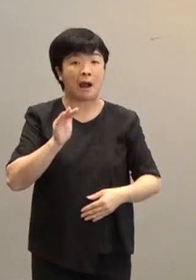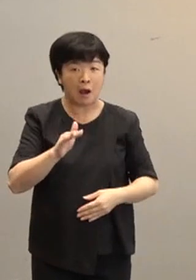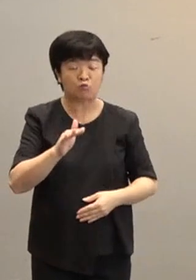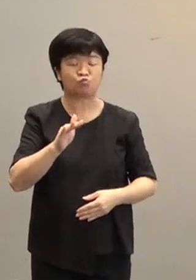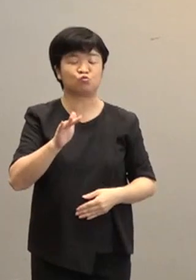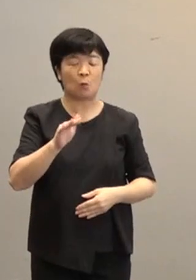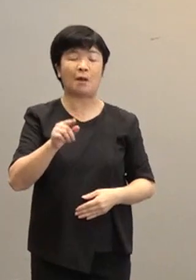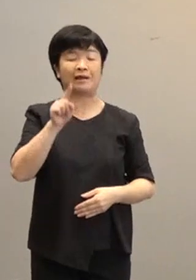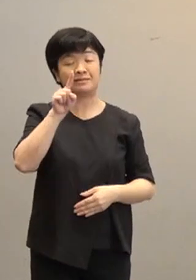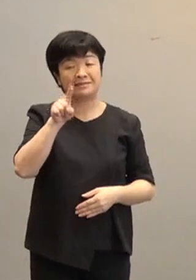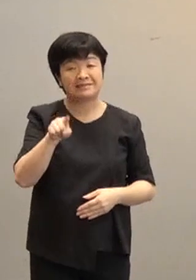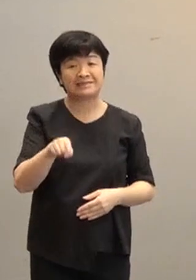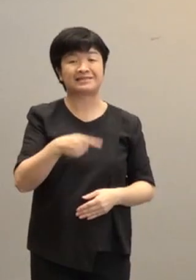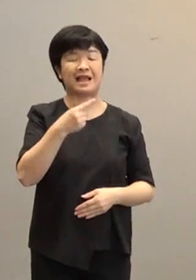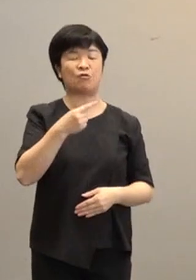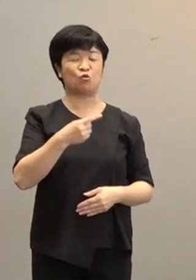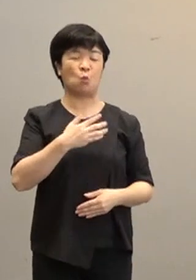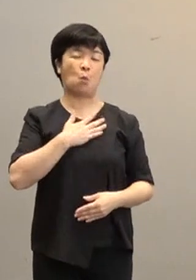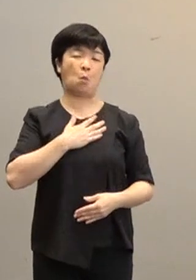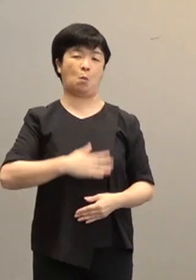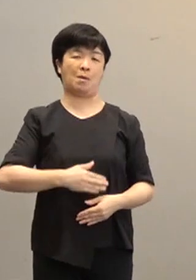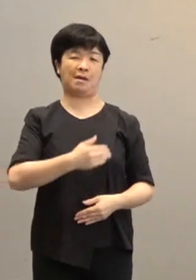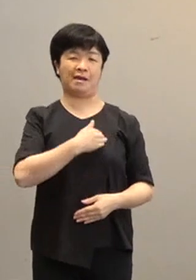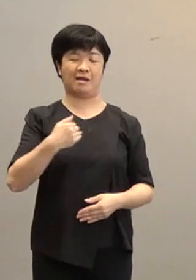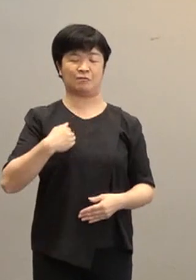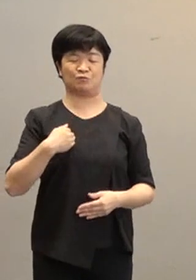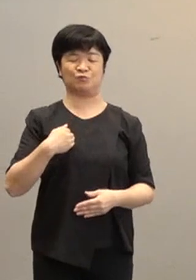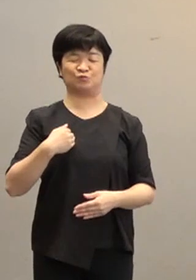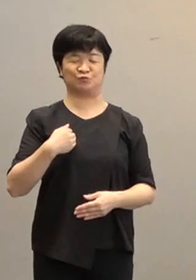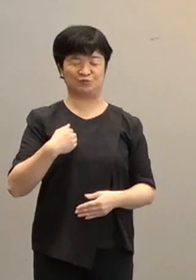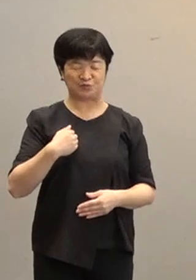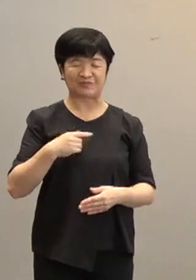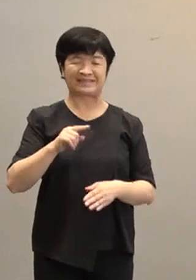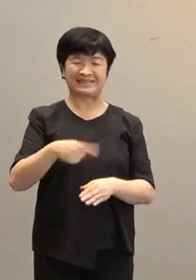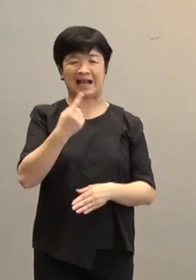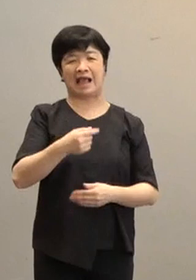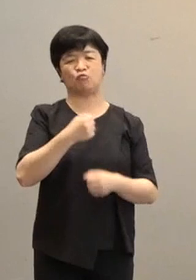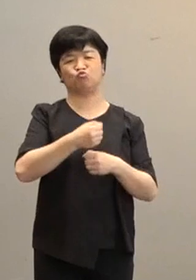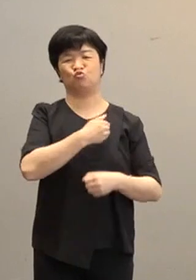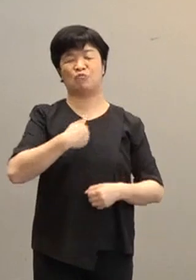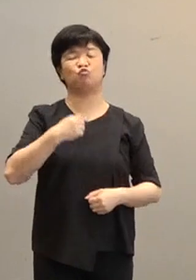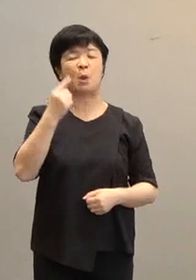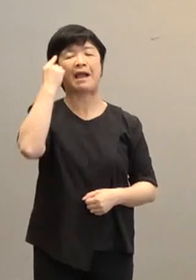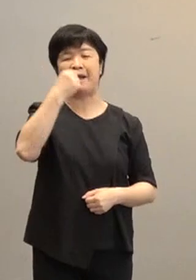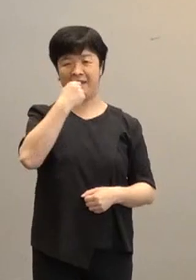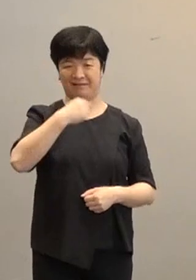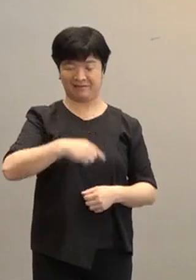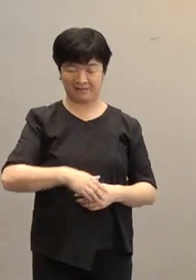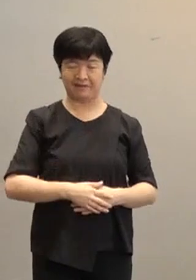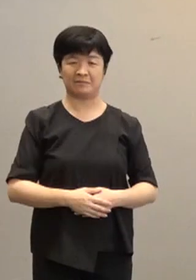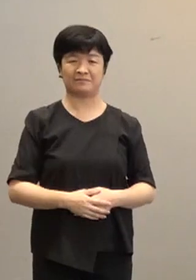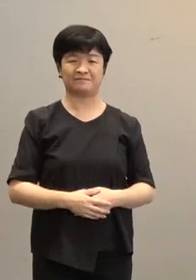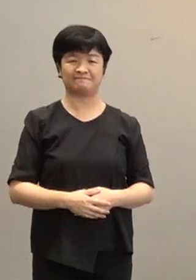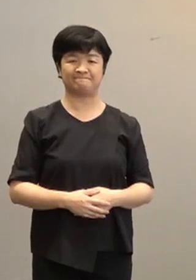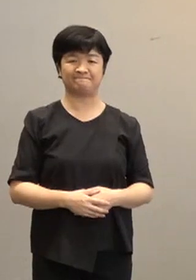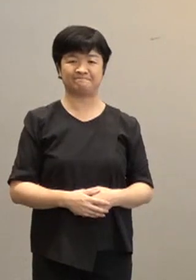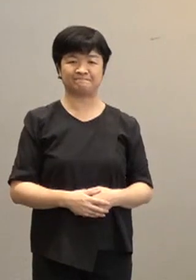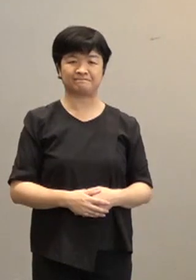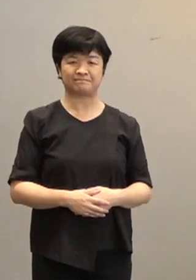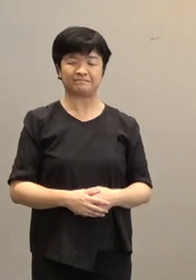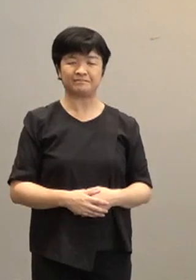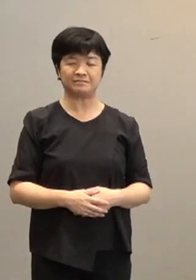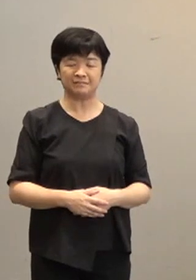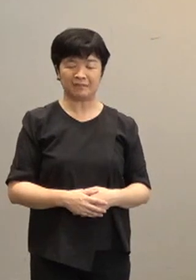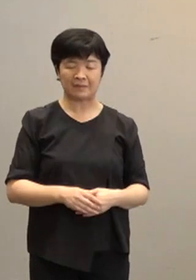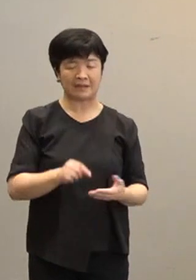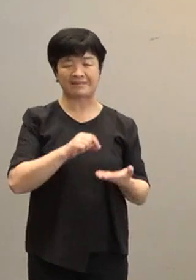然とこう知っていただけるきっかけに、できるのではないかなと、そういうふうに思って、今回やらせ